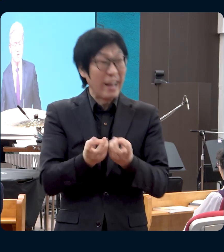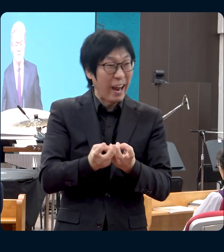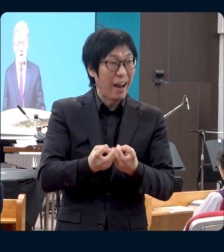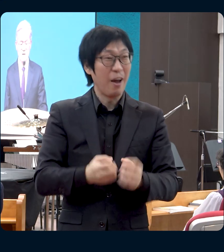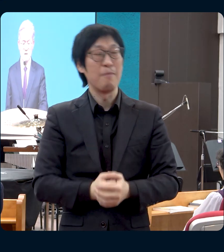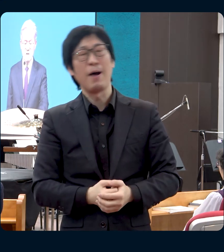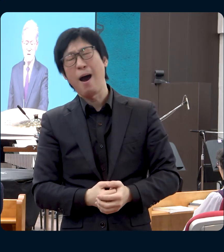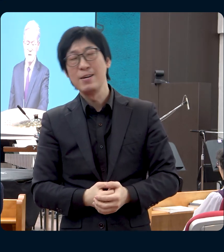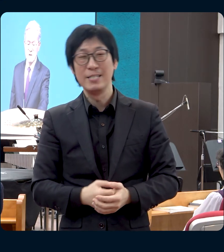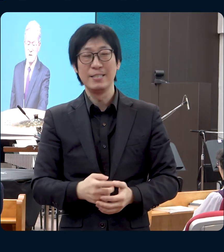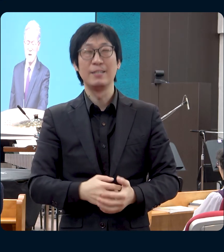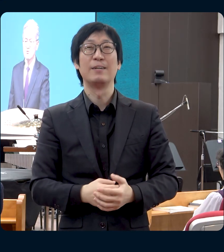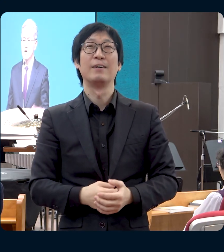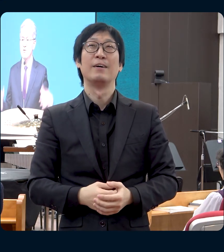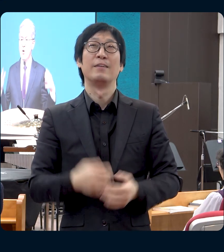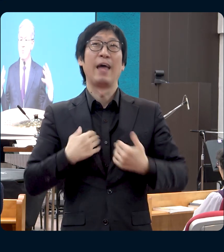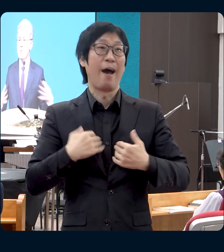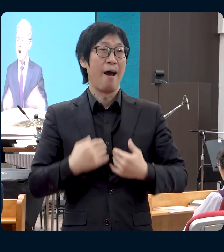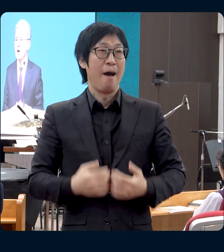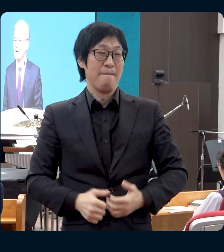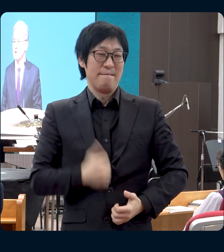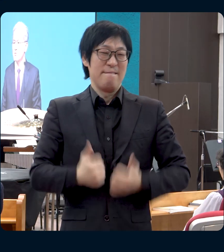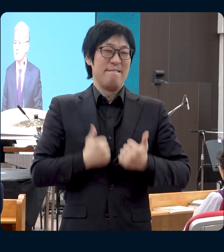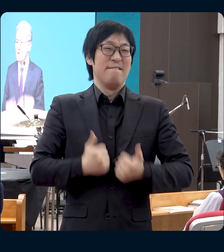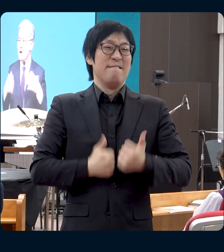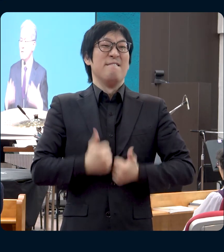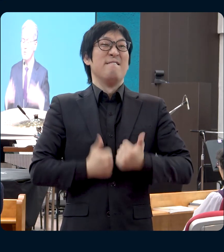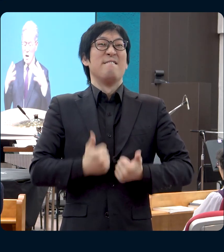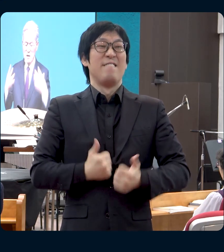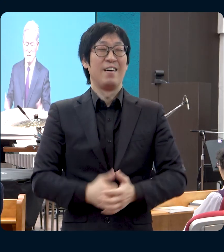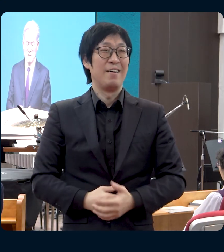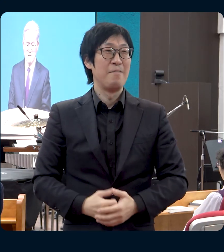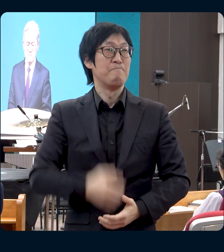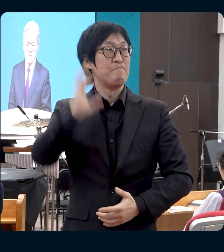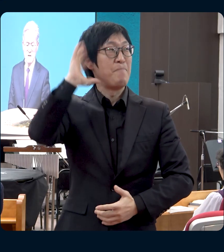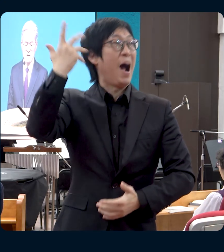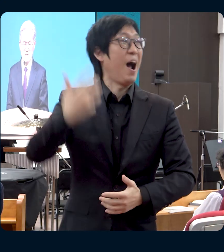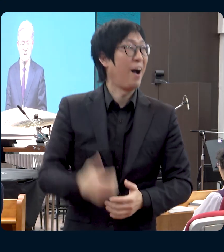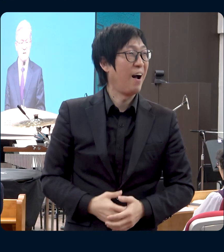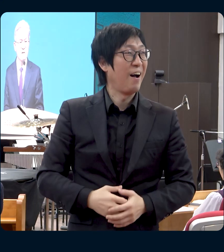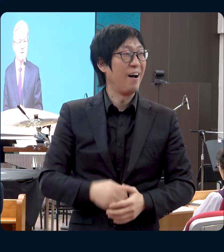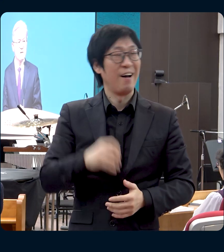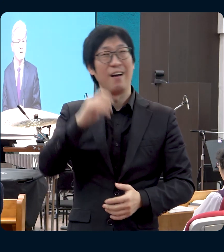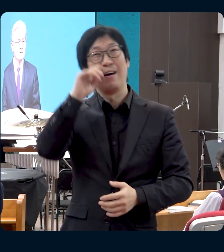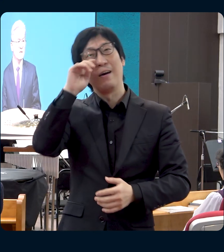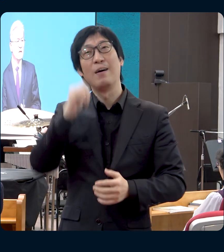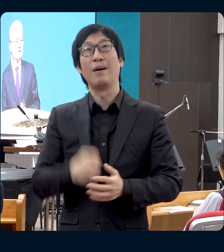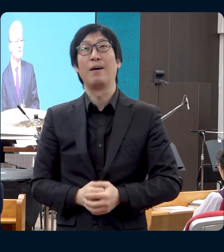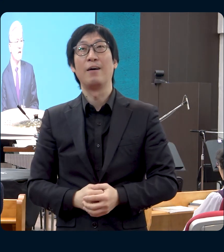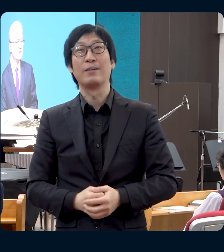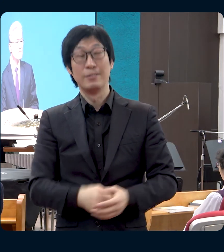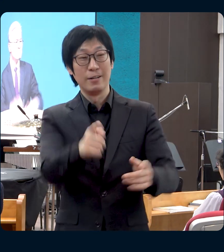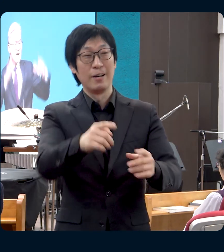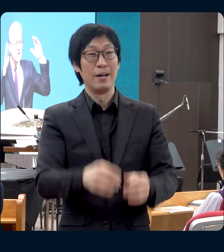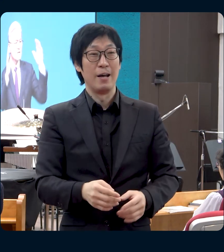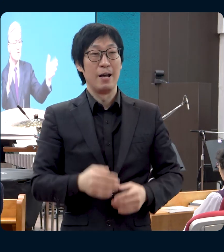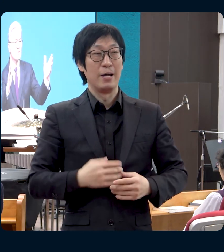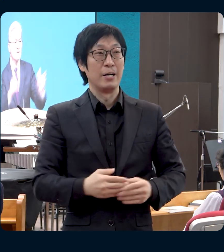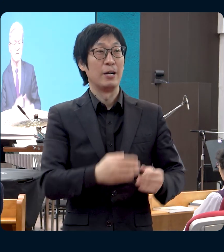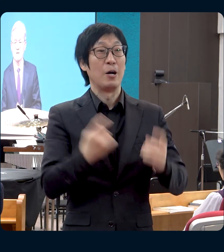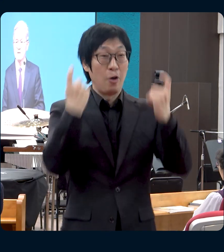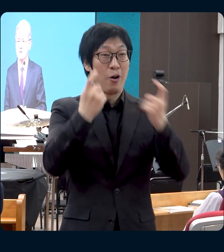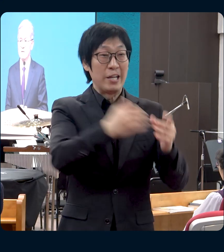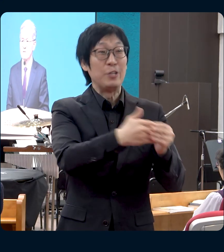하면 좋지 막. 그래가지고 제가 너무 화가 나가지고 당황하고 화가 나니까 그 이랜드 대리를 막